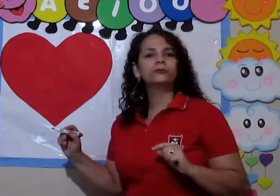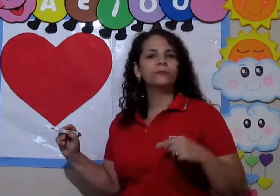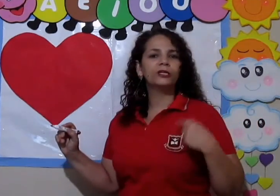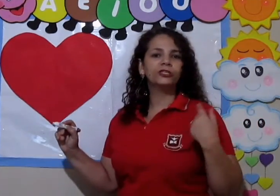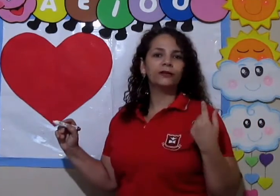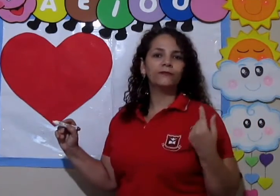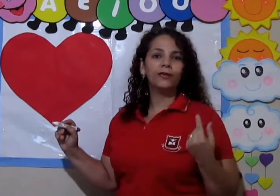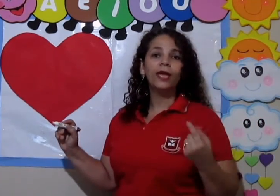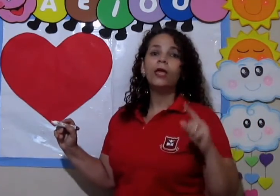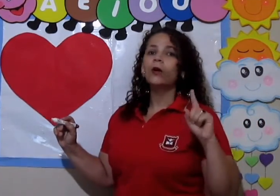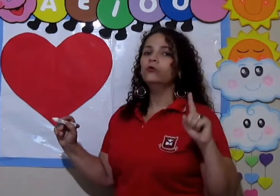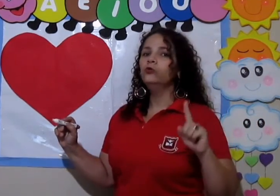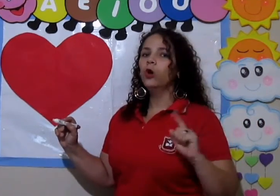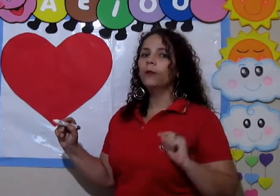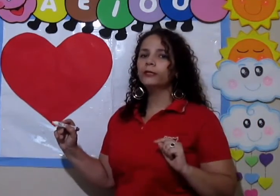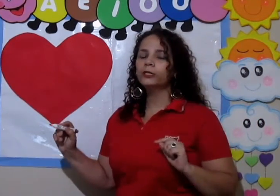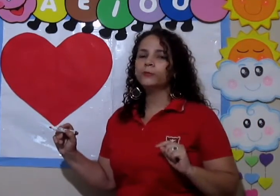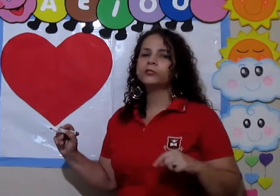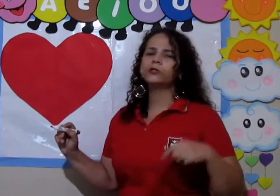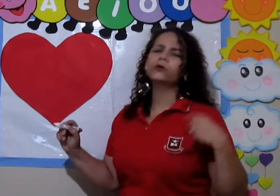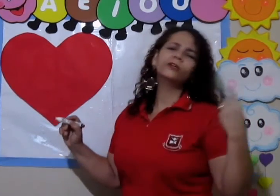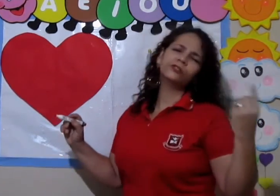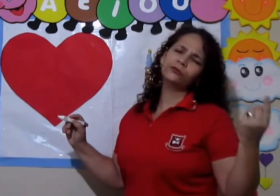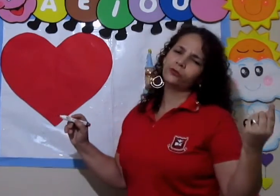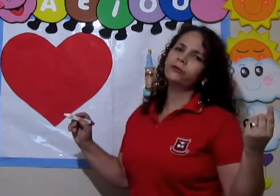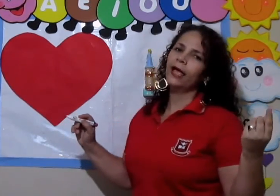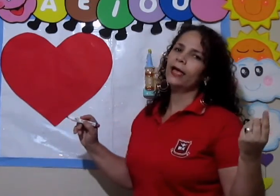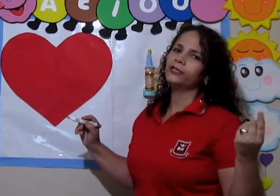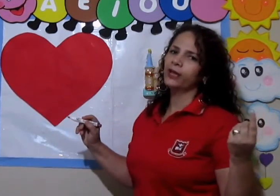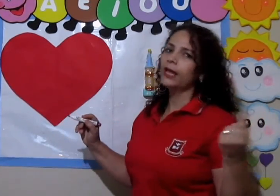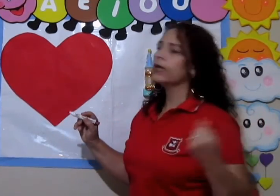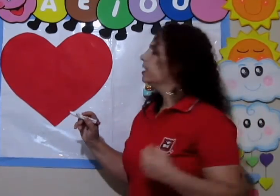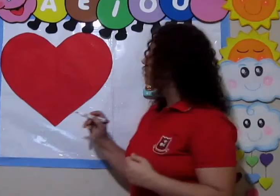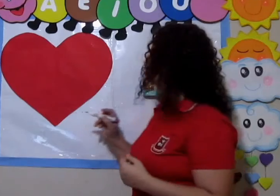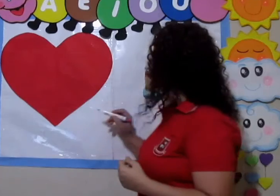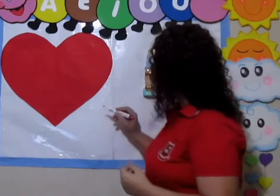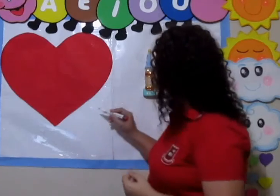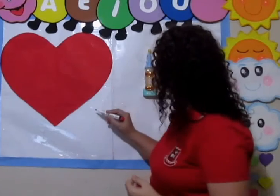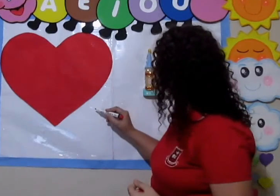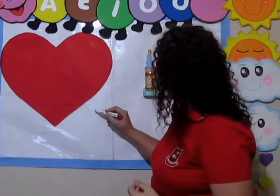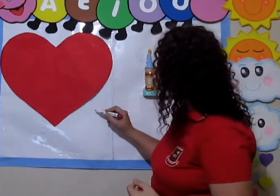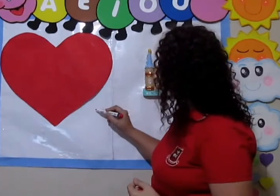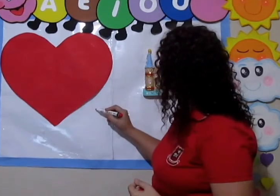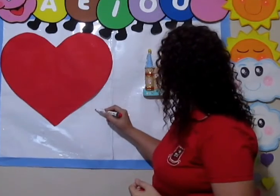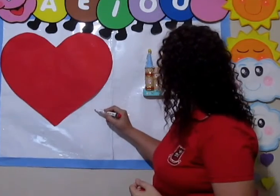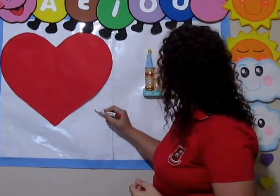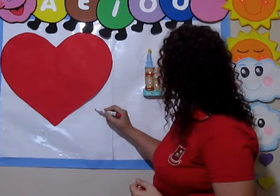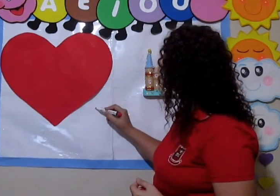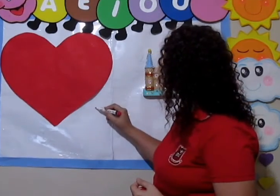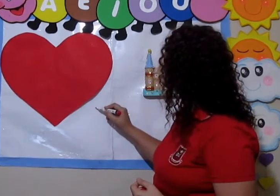para escrever o nome das pessoas, dos lugares, né? Então, olha só. Esse é o C